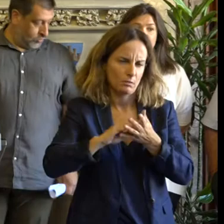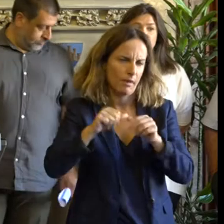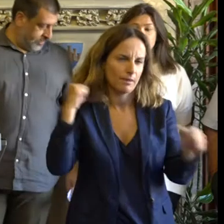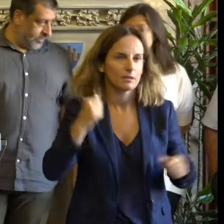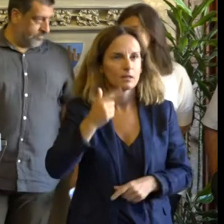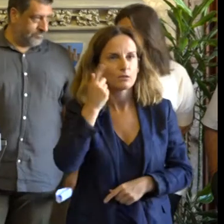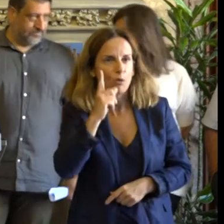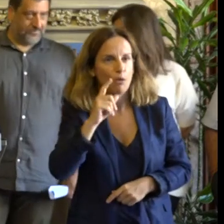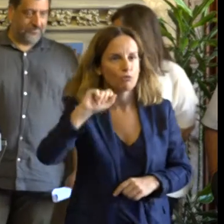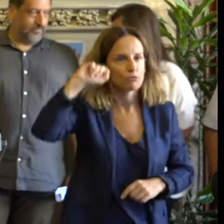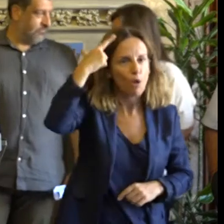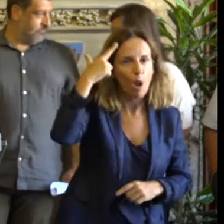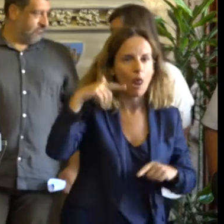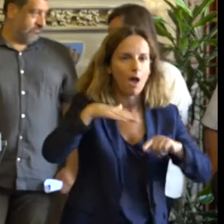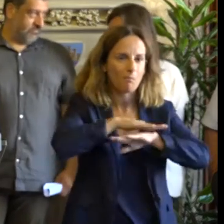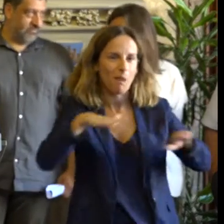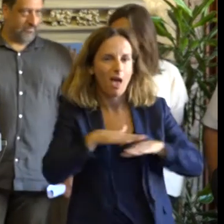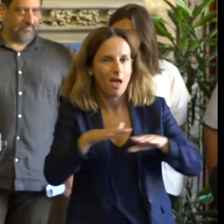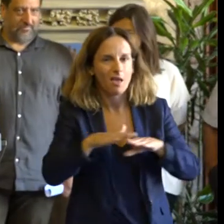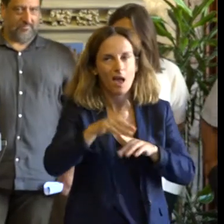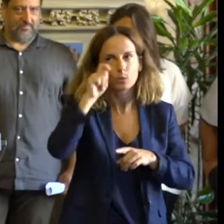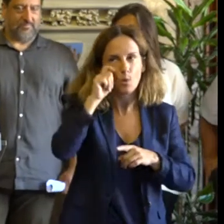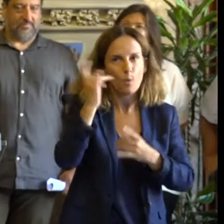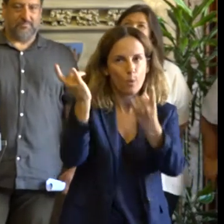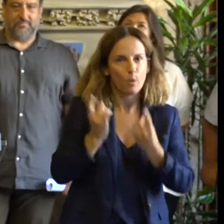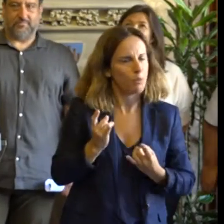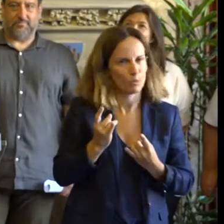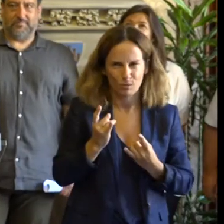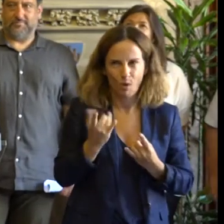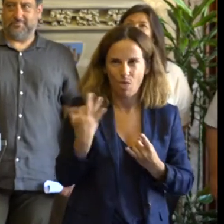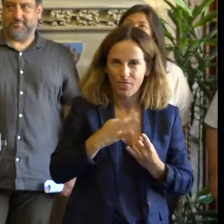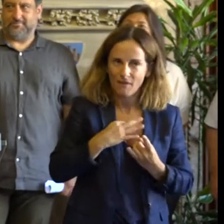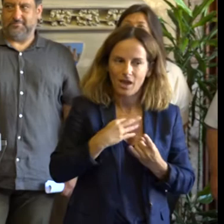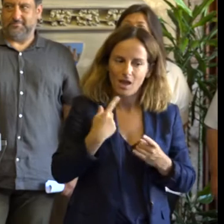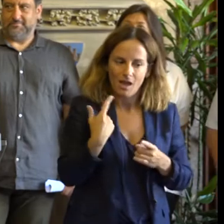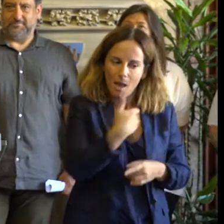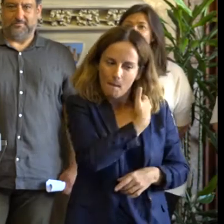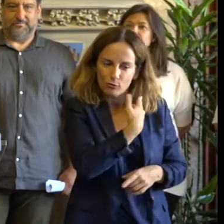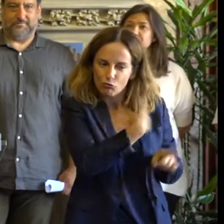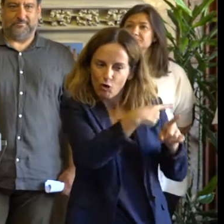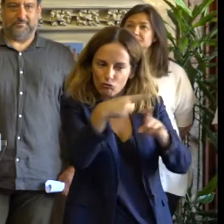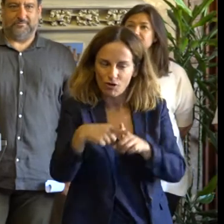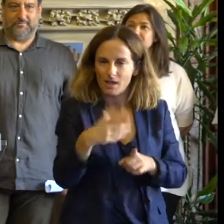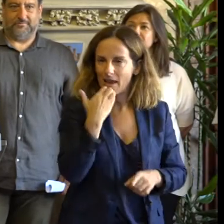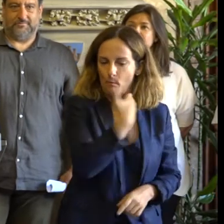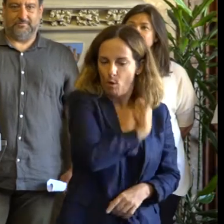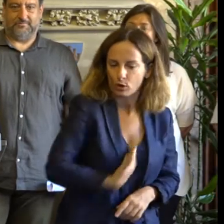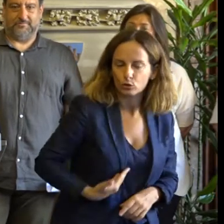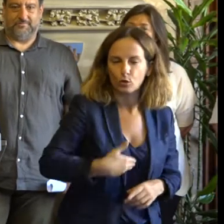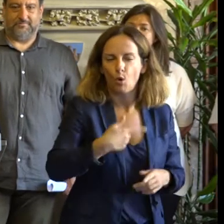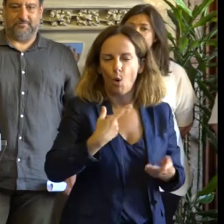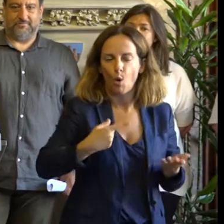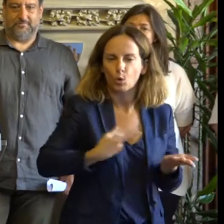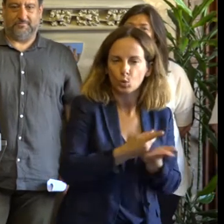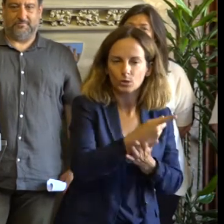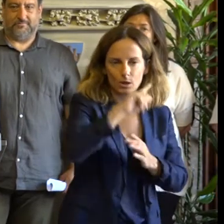i platja, no? I això vol dir sobretot paralment a tot el patrimoni que tenim a Mallorca, a lo que són rutes culturals, a